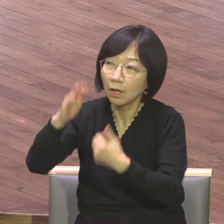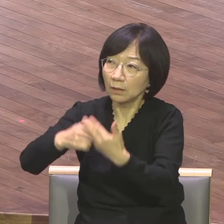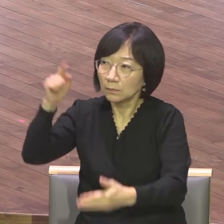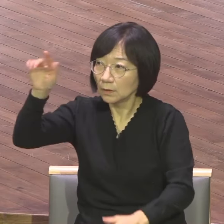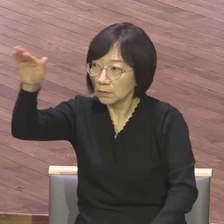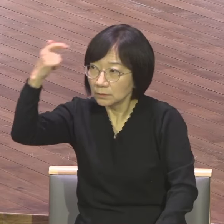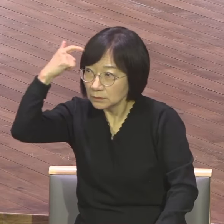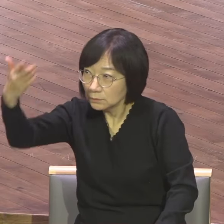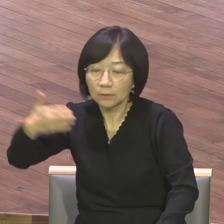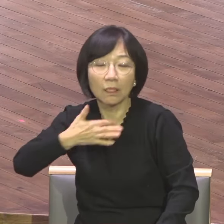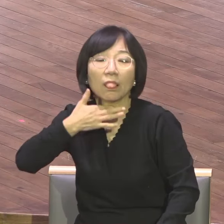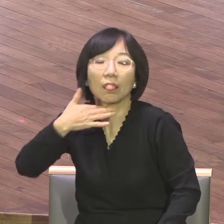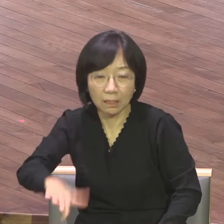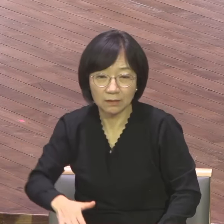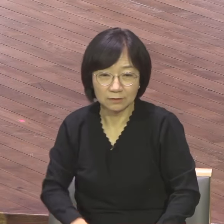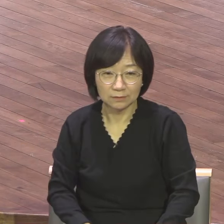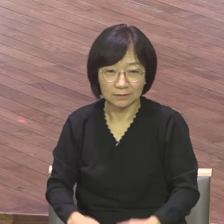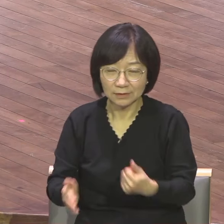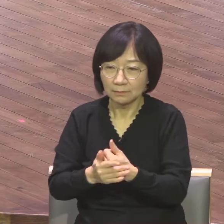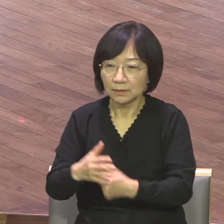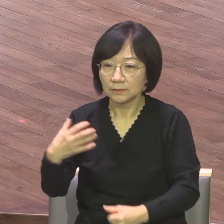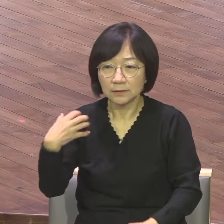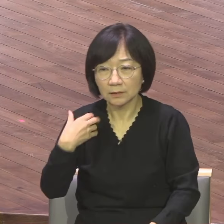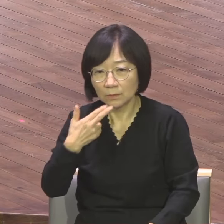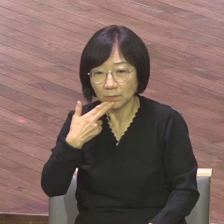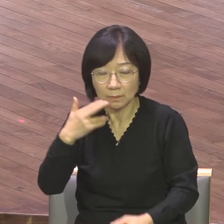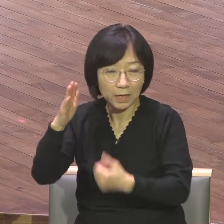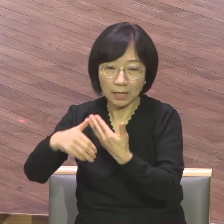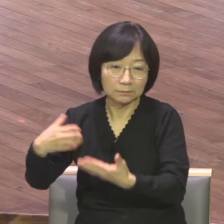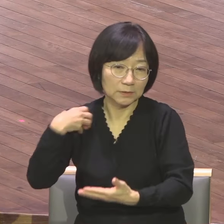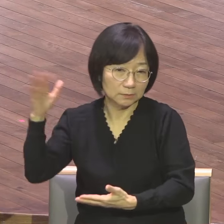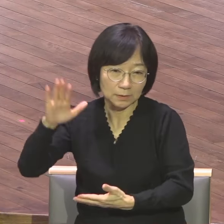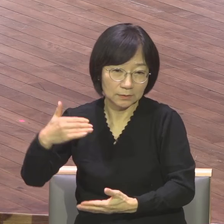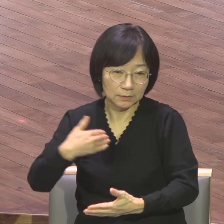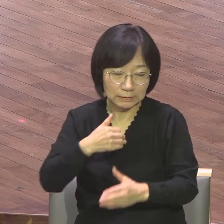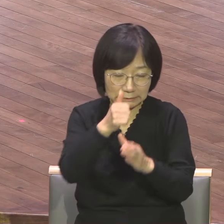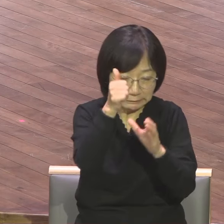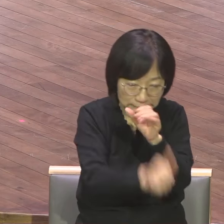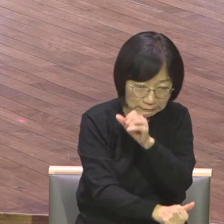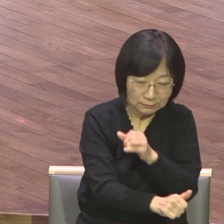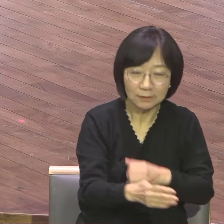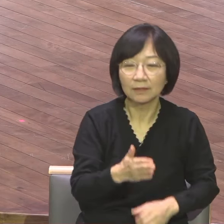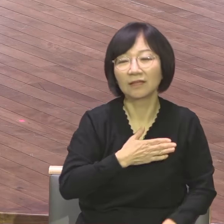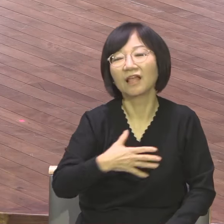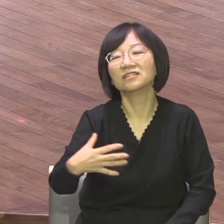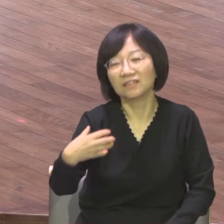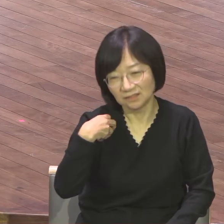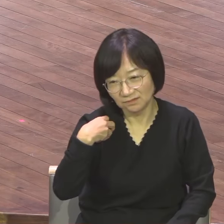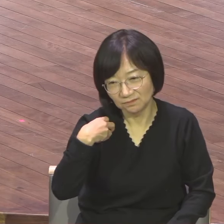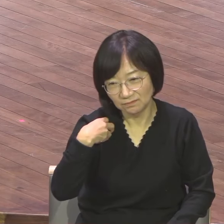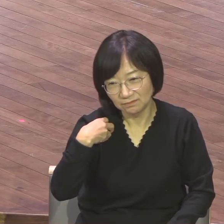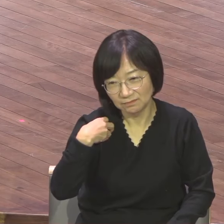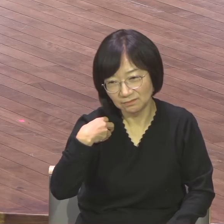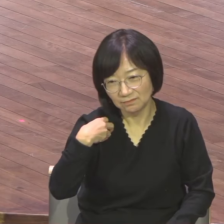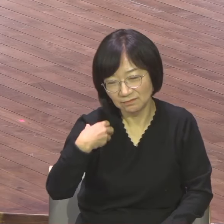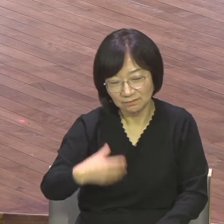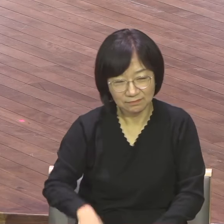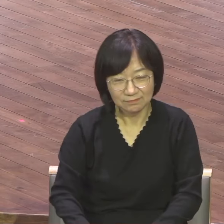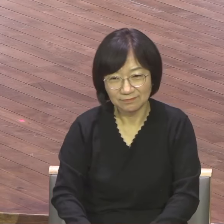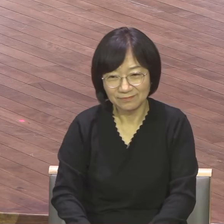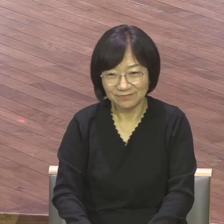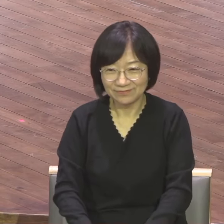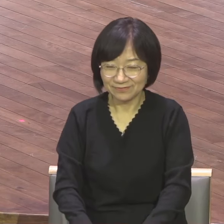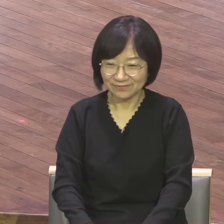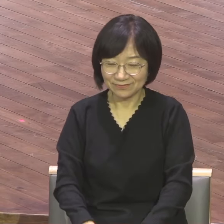그리고 망하면 하나님 원망 막 하게 되지. 언제 예수 믿어 될 수 없다 나옵니까? 언제 물은